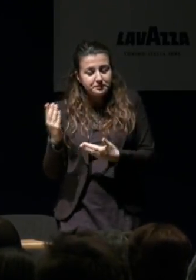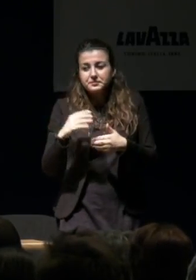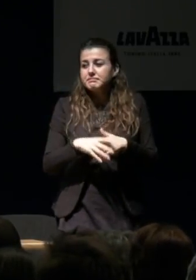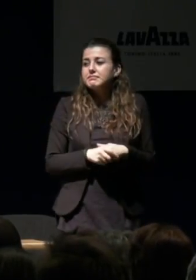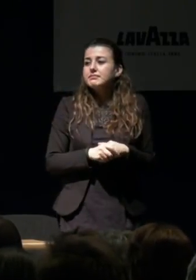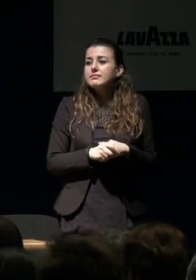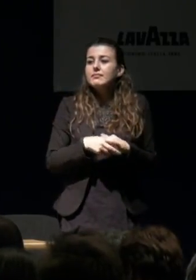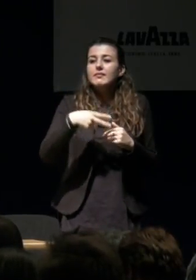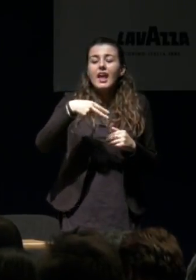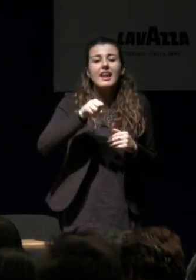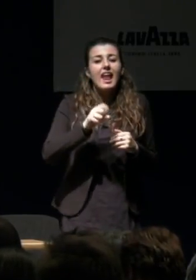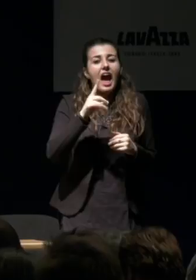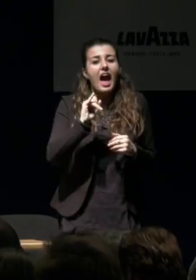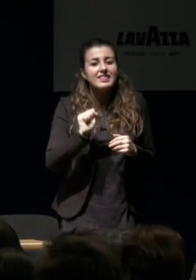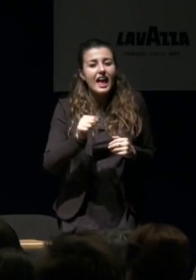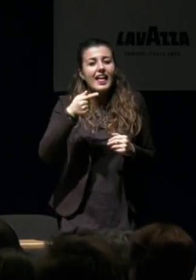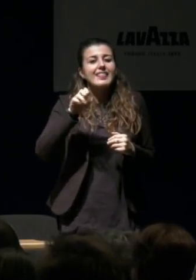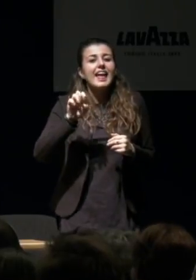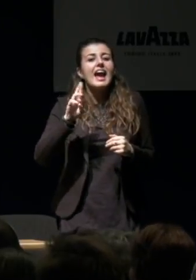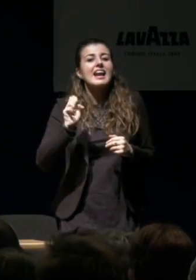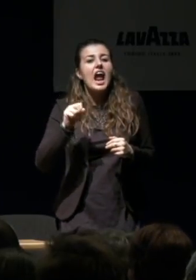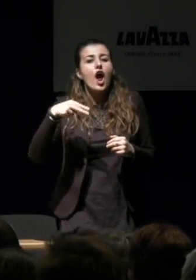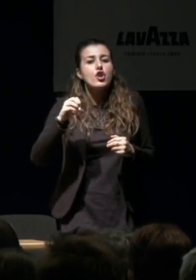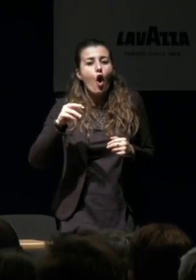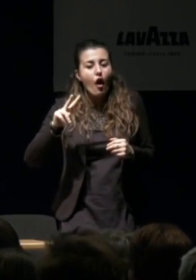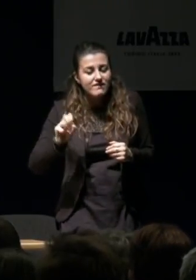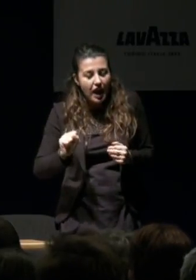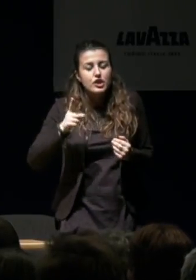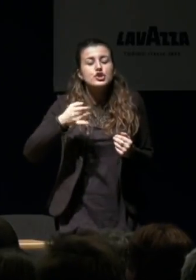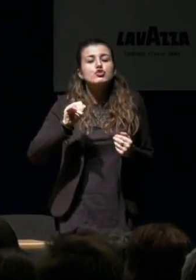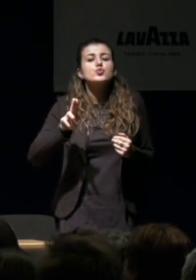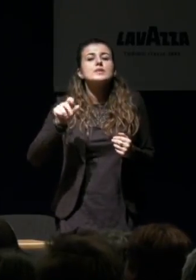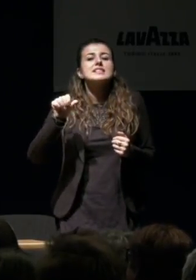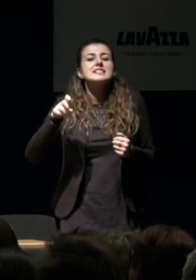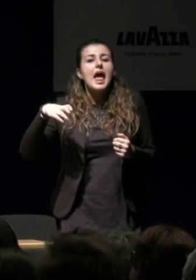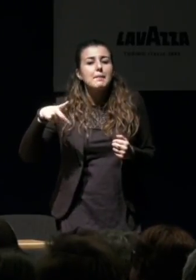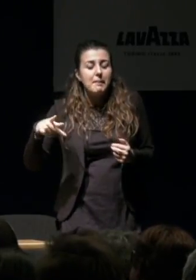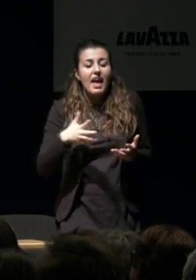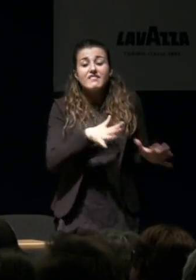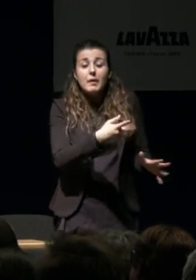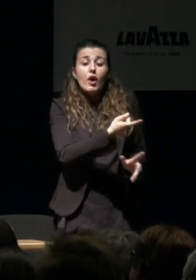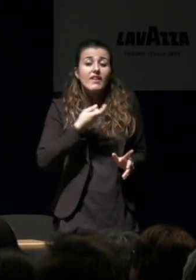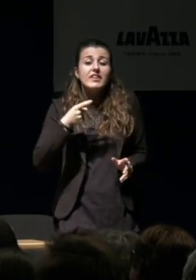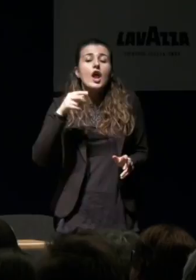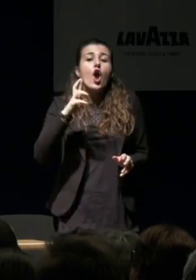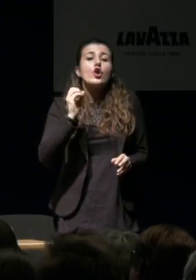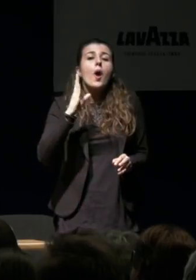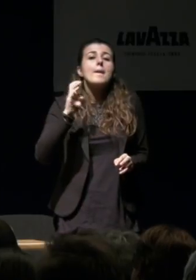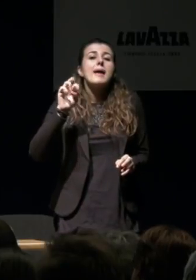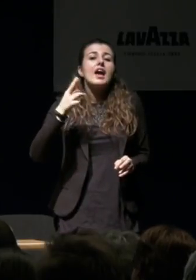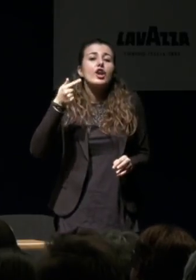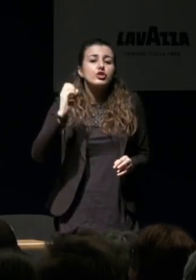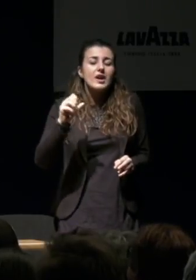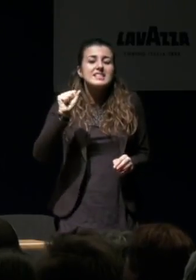nadia terranova giuseppe catozzella e tra qualche minuto dovrebbe raggiungerci anche roberto saviano oltre a